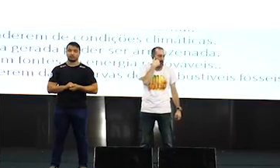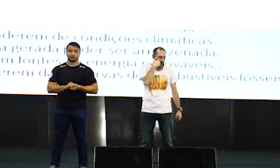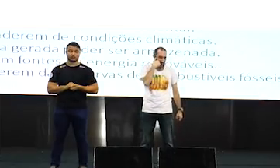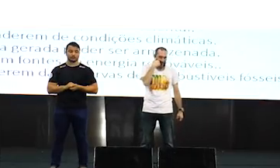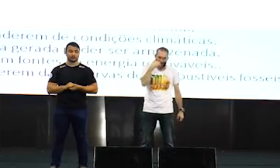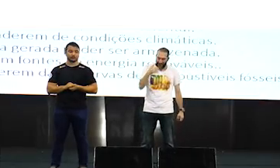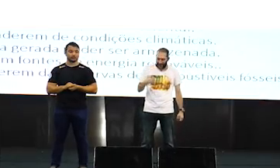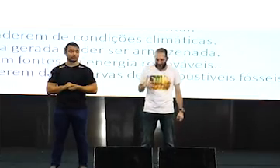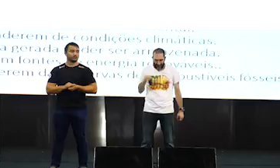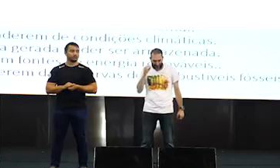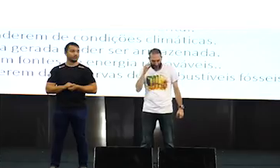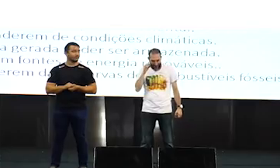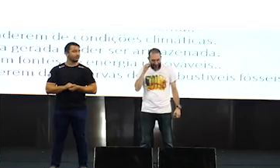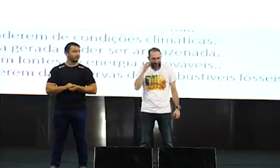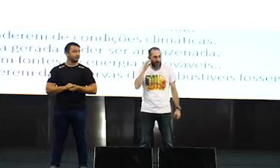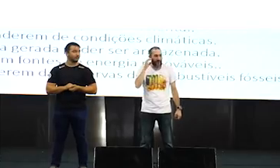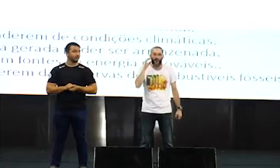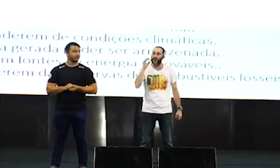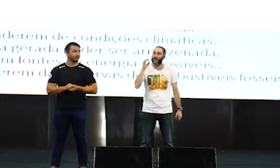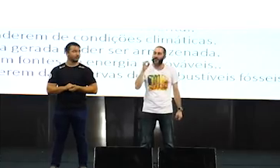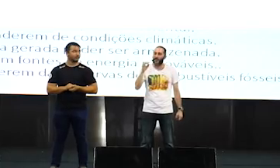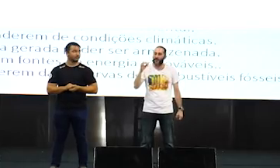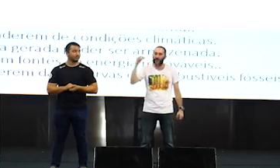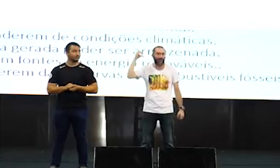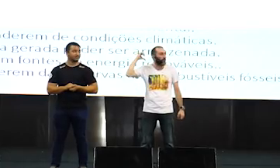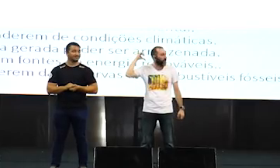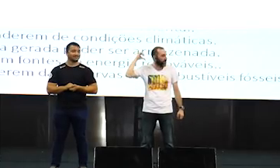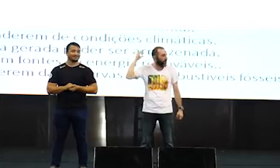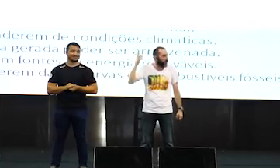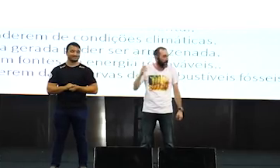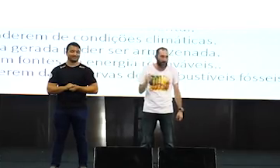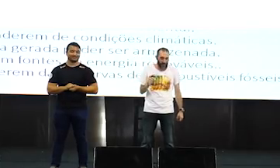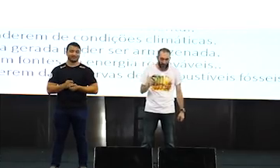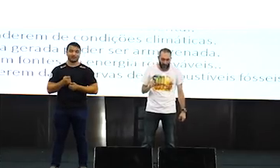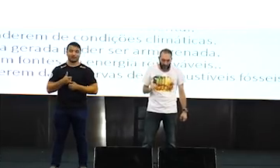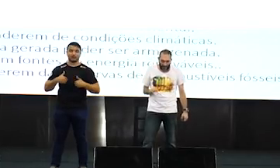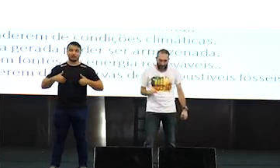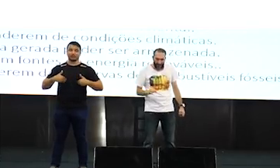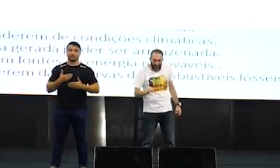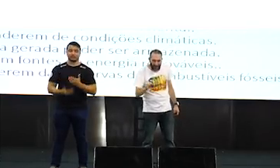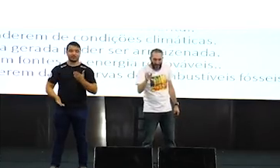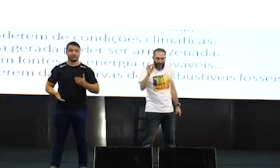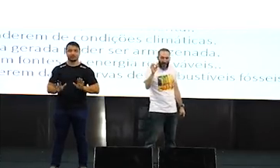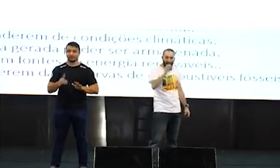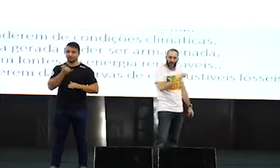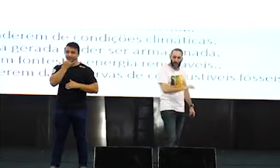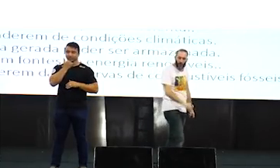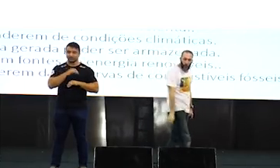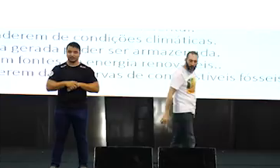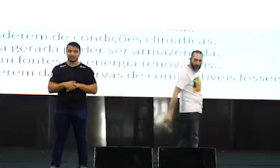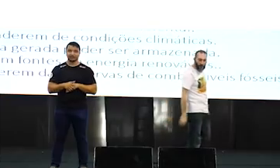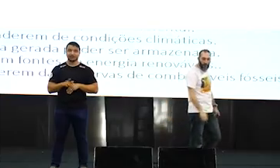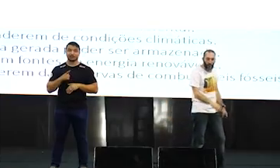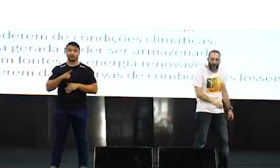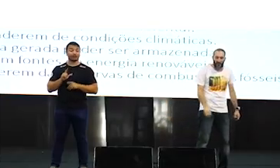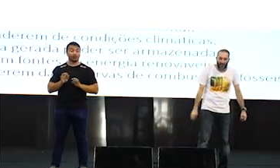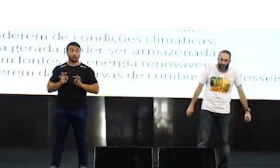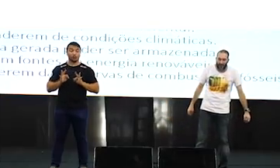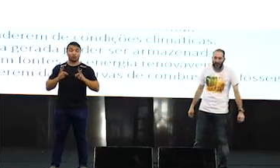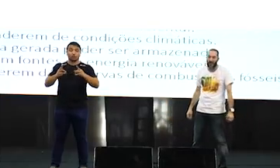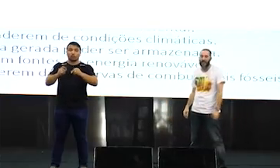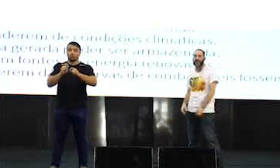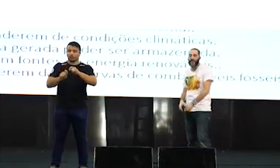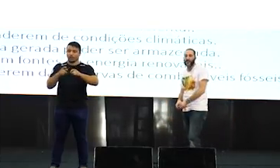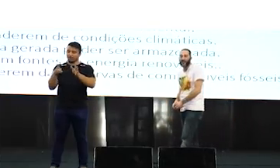Ainda saiu. Mas com a tossida dessa quase que eu perdi meu pulmão, vocês viram, né? Além de todos